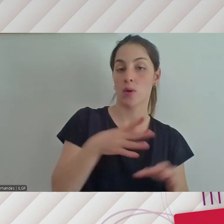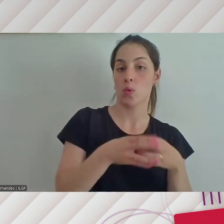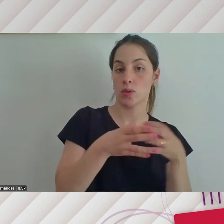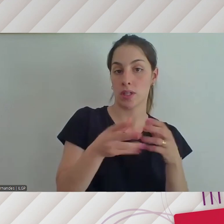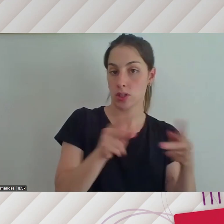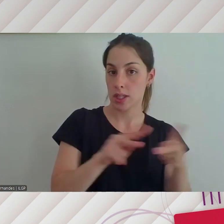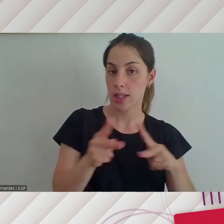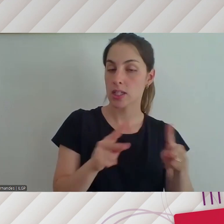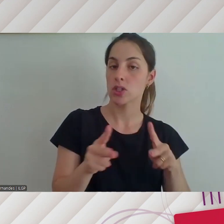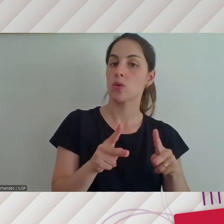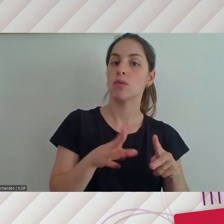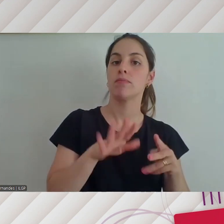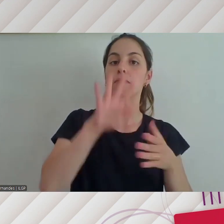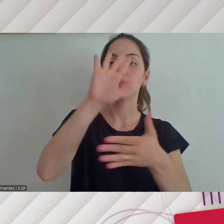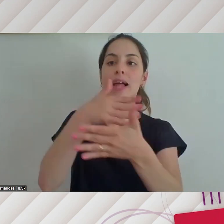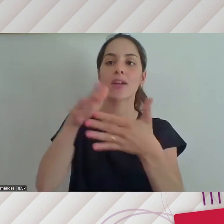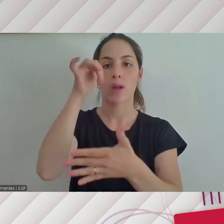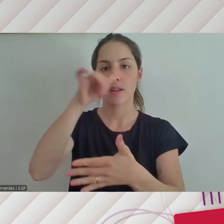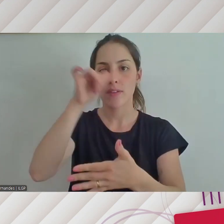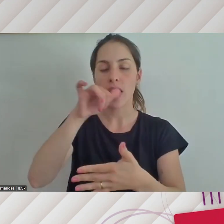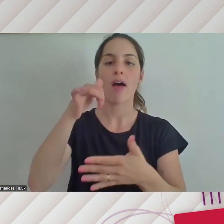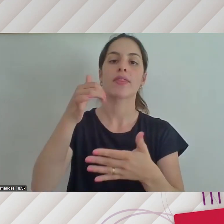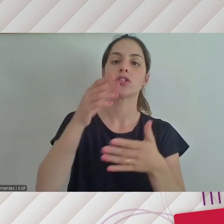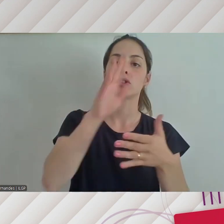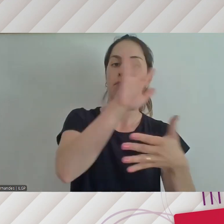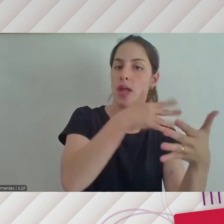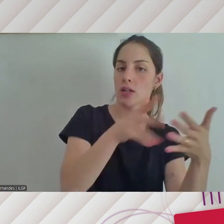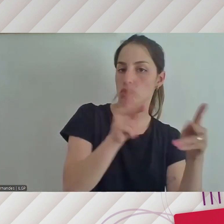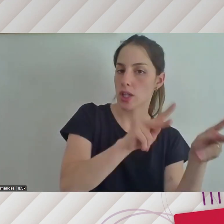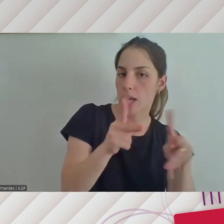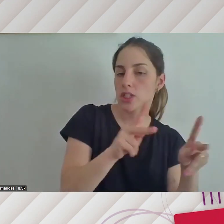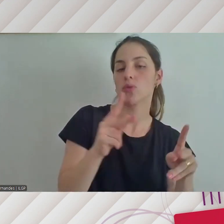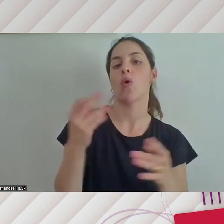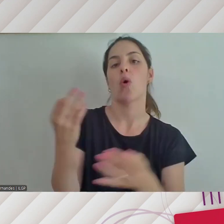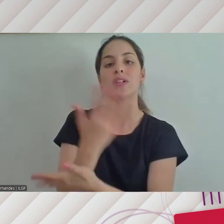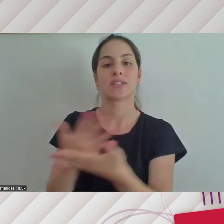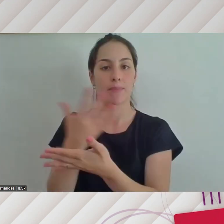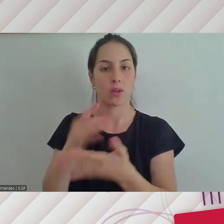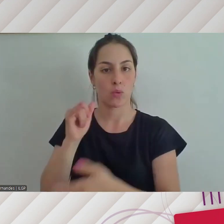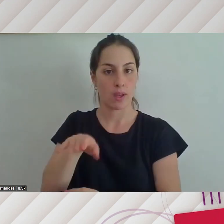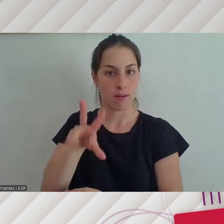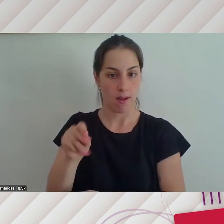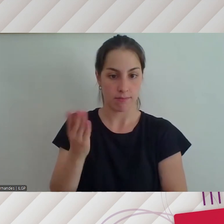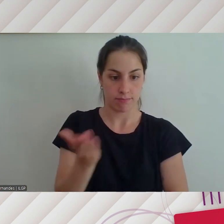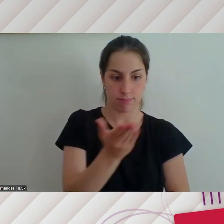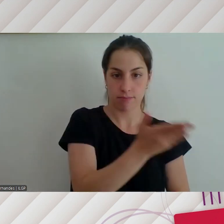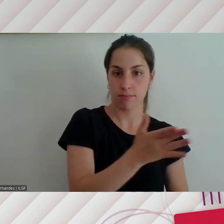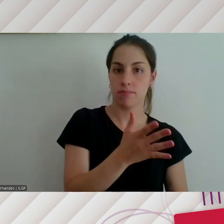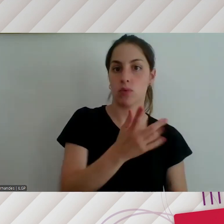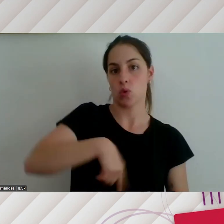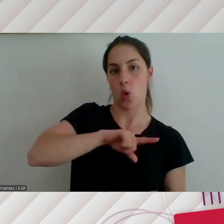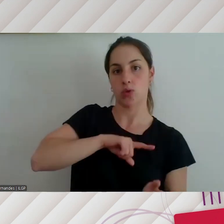aprova os planos de atividades, o plano estratégico e os orçamentos do INA. E é só, e tão só